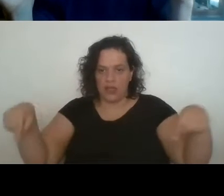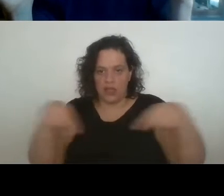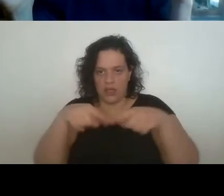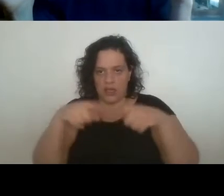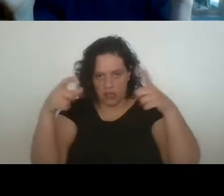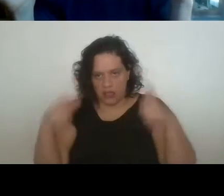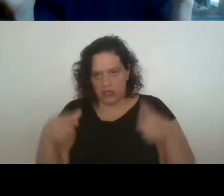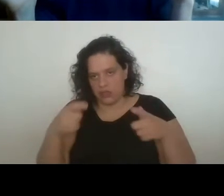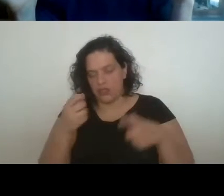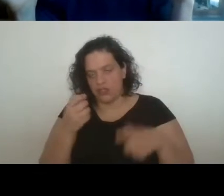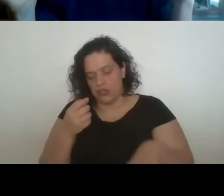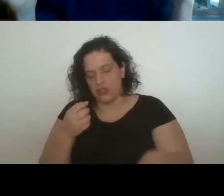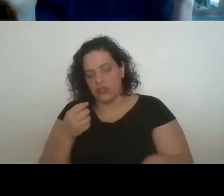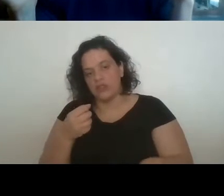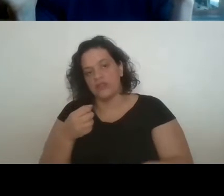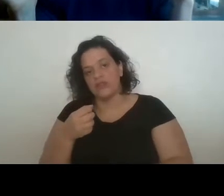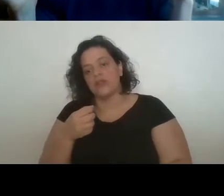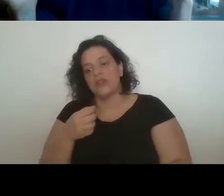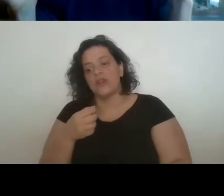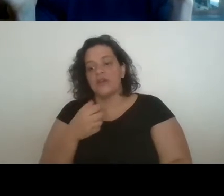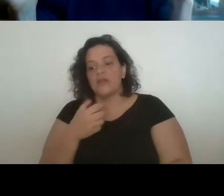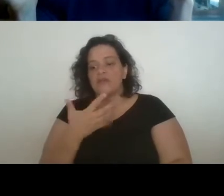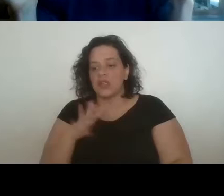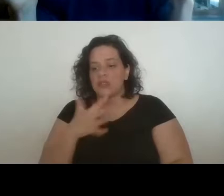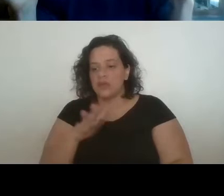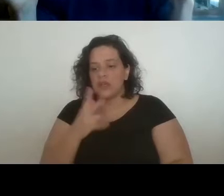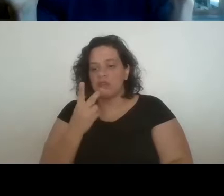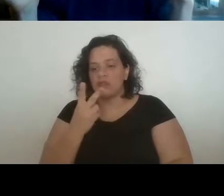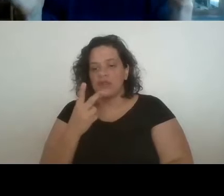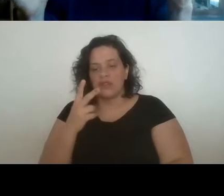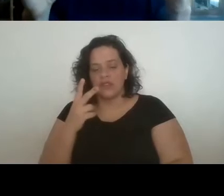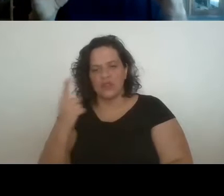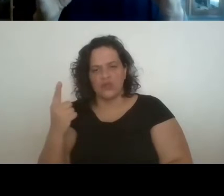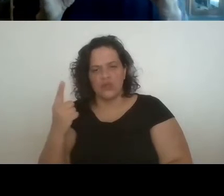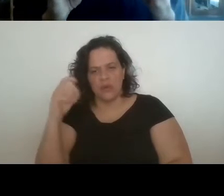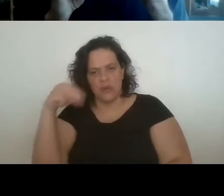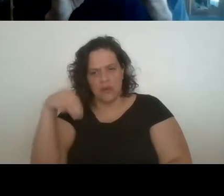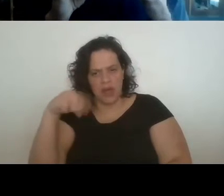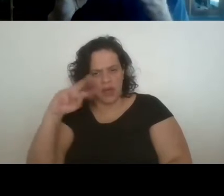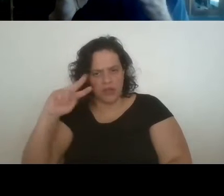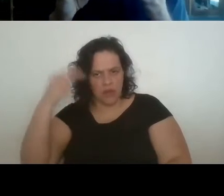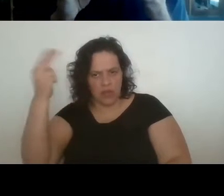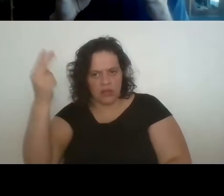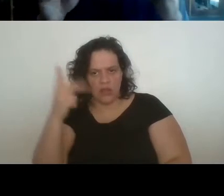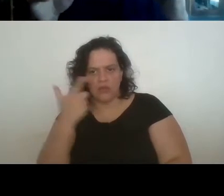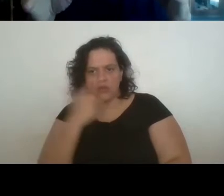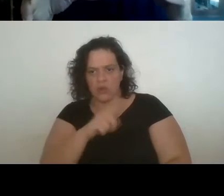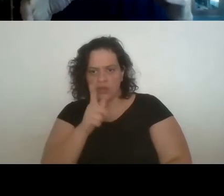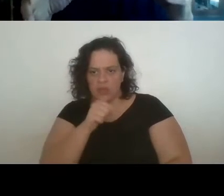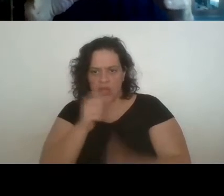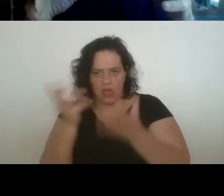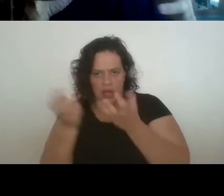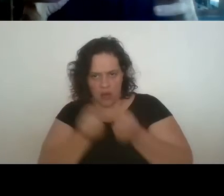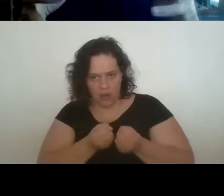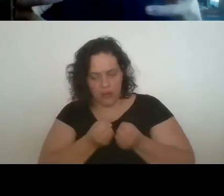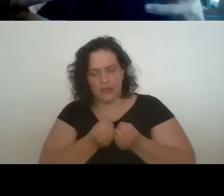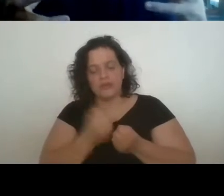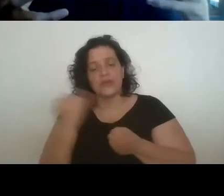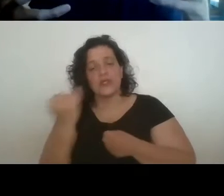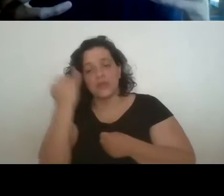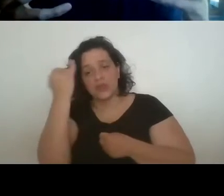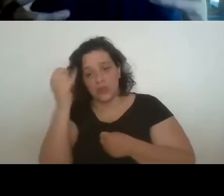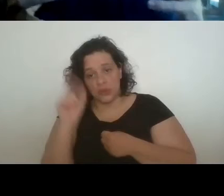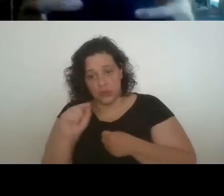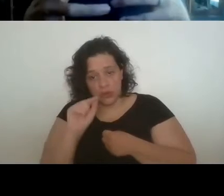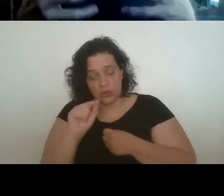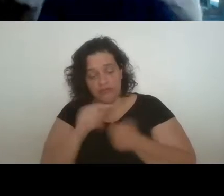Bom, cerca de 21 metros quadrados para poder acolher essa água toda. O que é importante no meio disso tudo é que, à medida que as